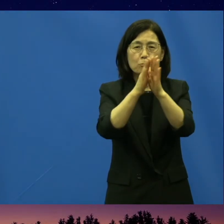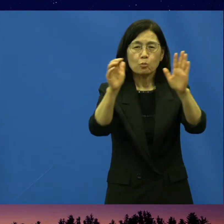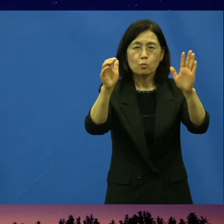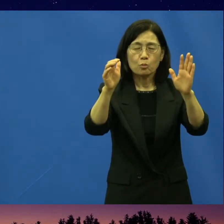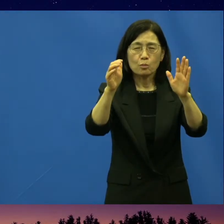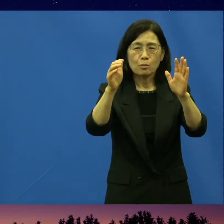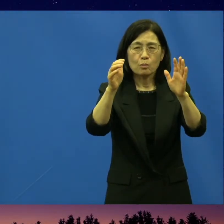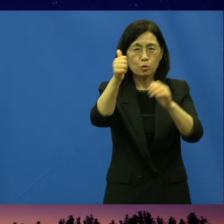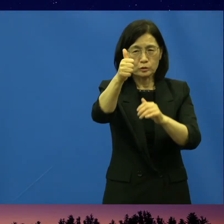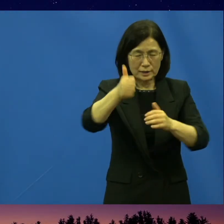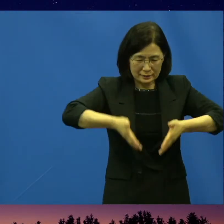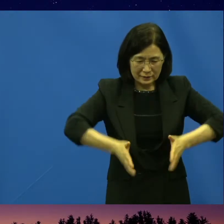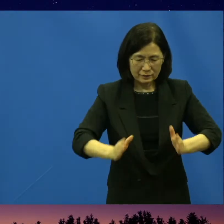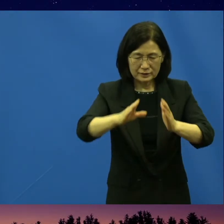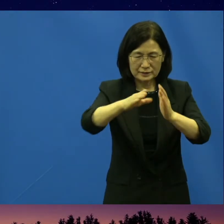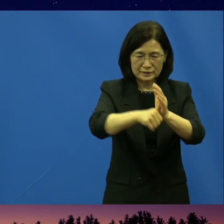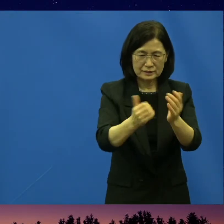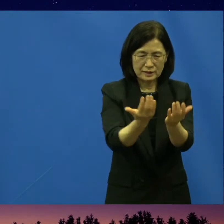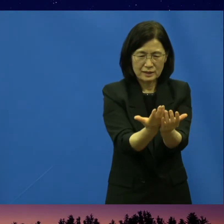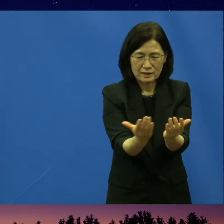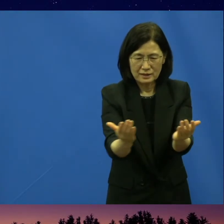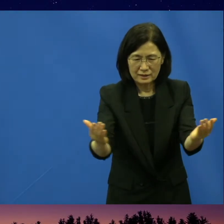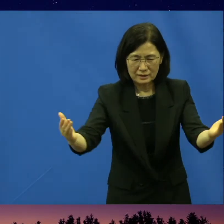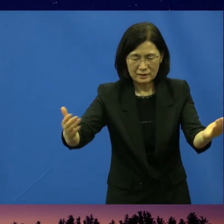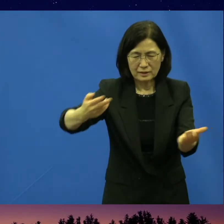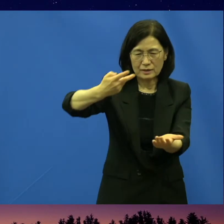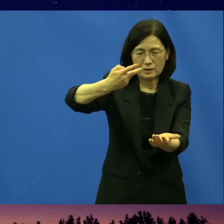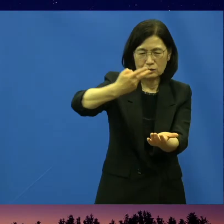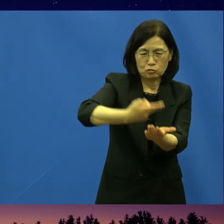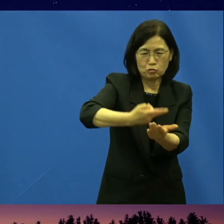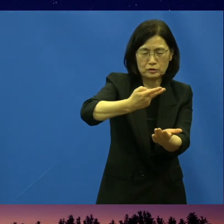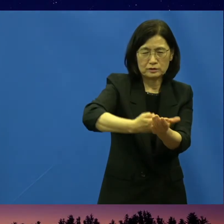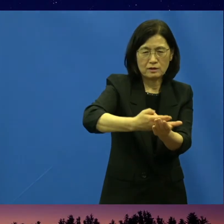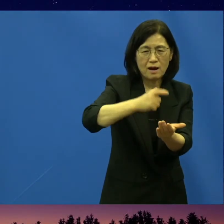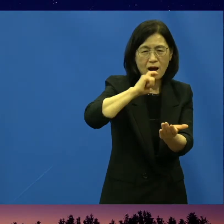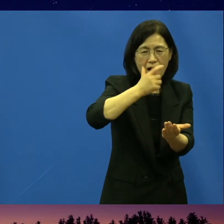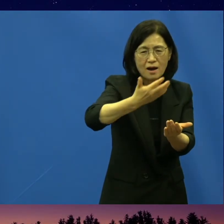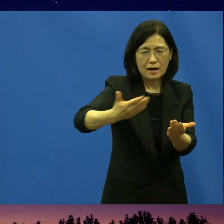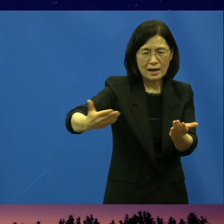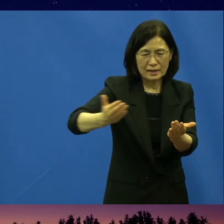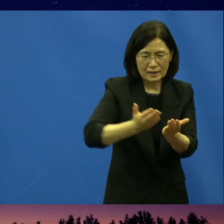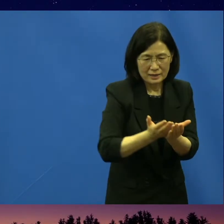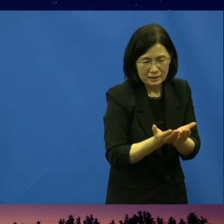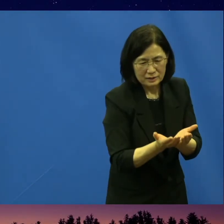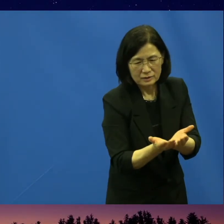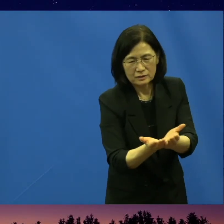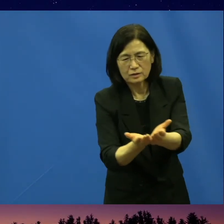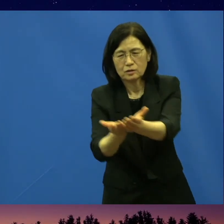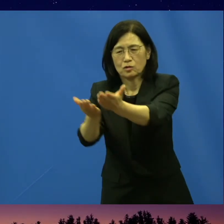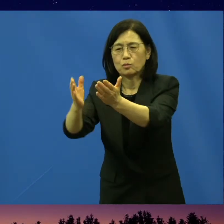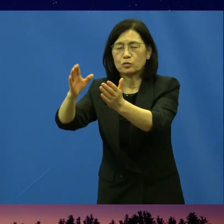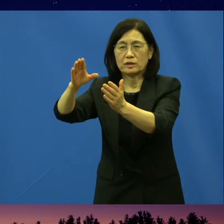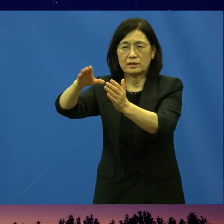때는 그냥 끝이에요. 끝이에요. 그 나일강에.